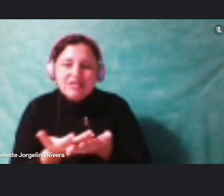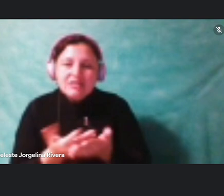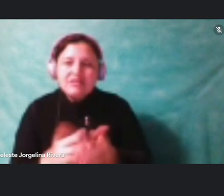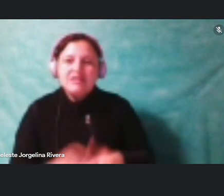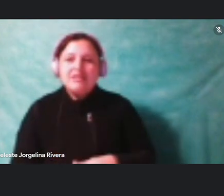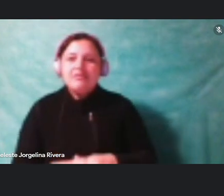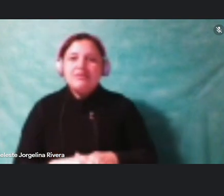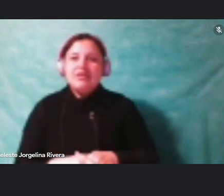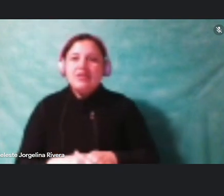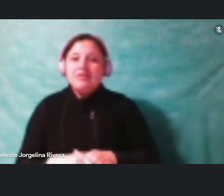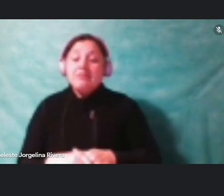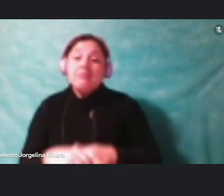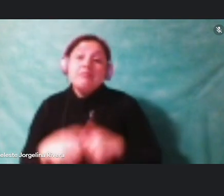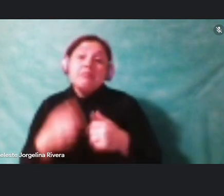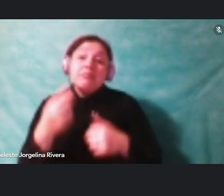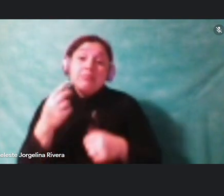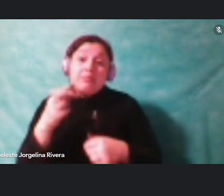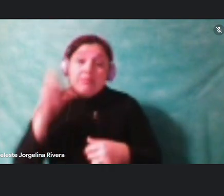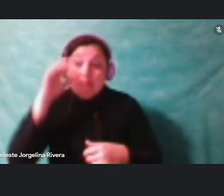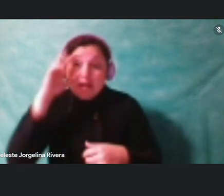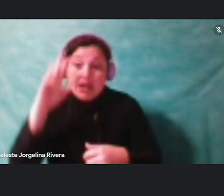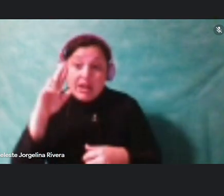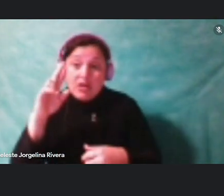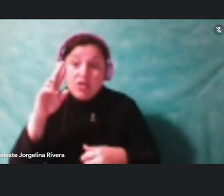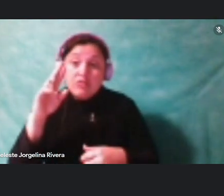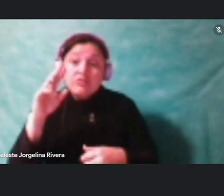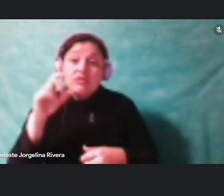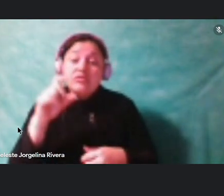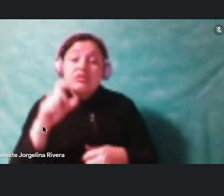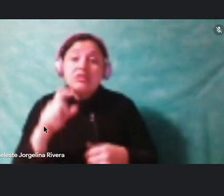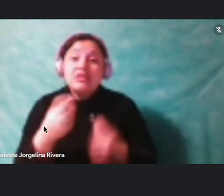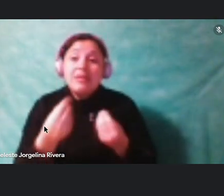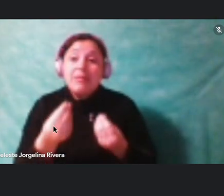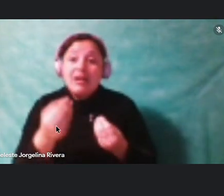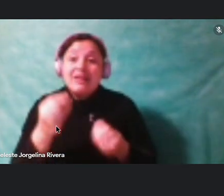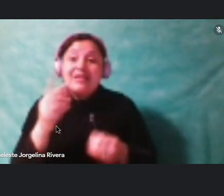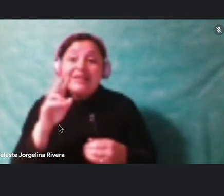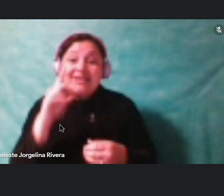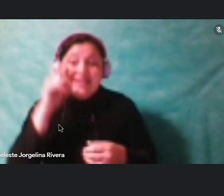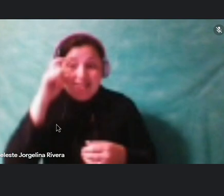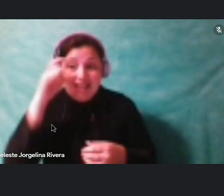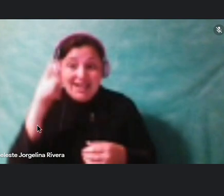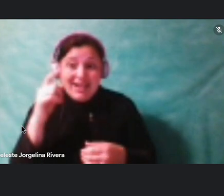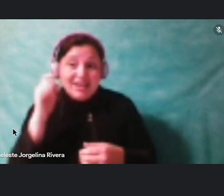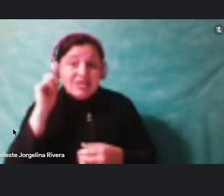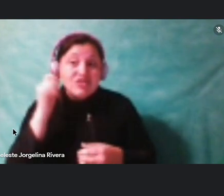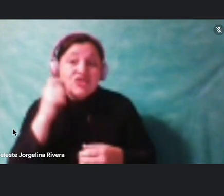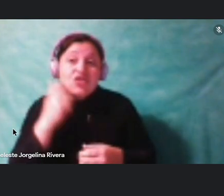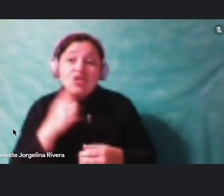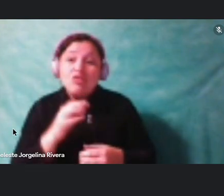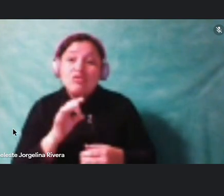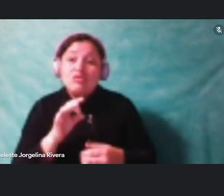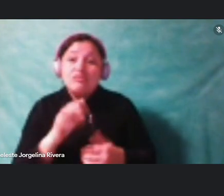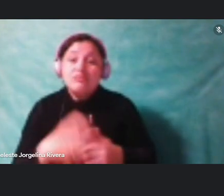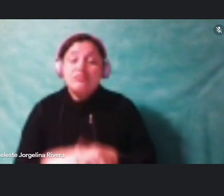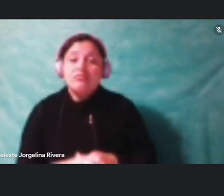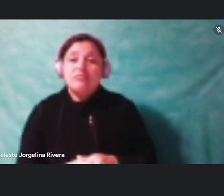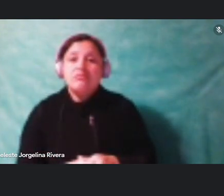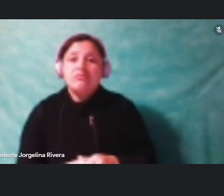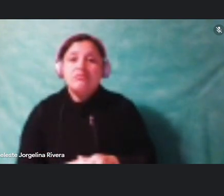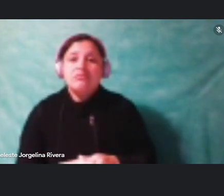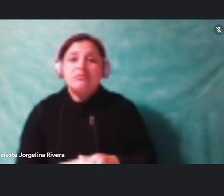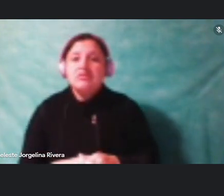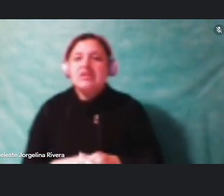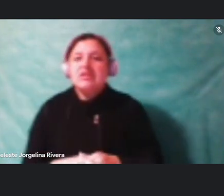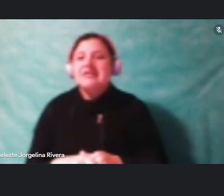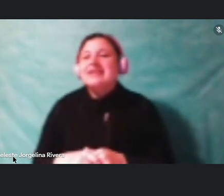el riesgo de descuidar los impulsores sociales, económicos y de otro tipo. Bien, muy bien. Acá